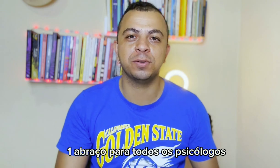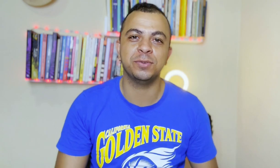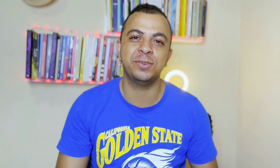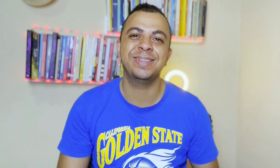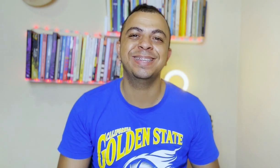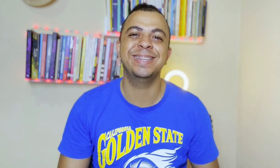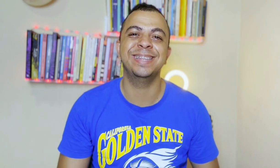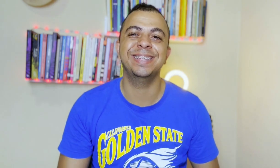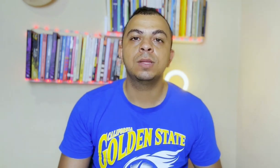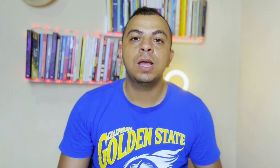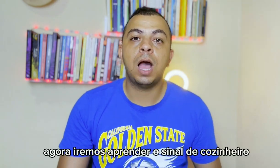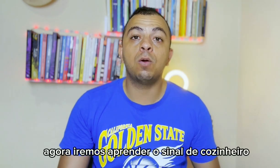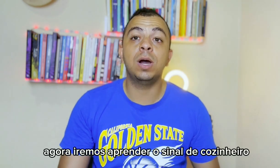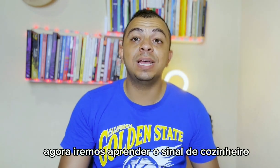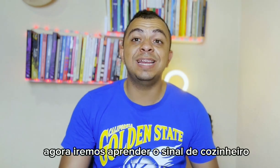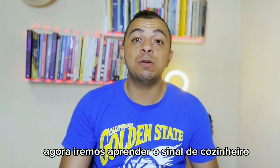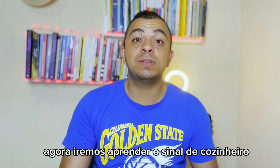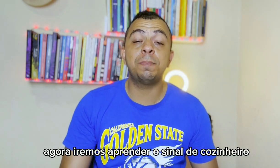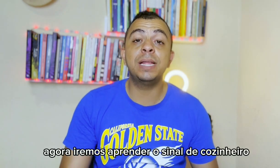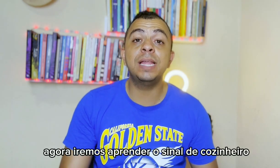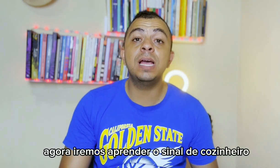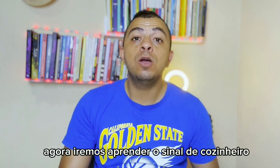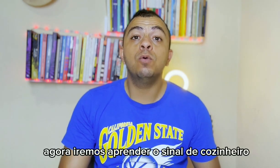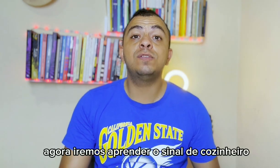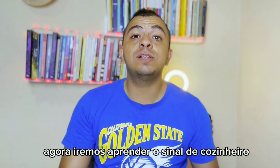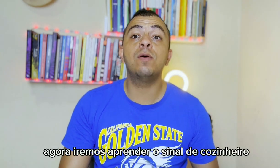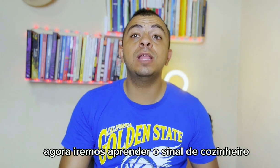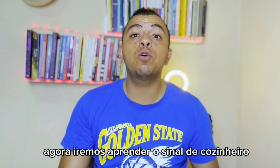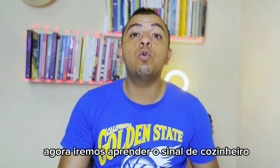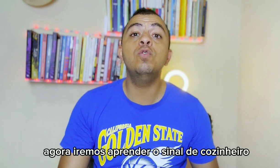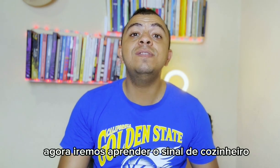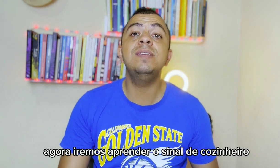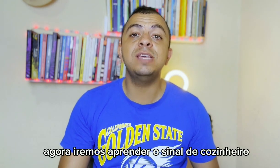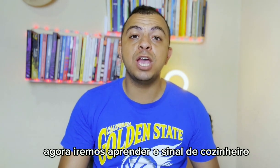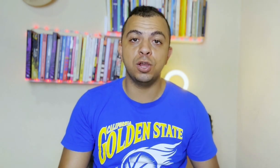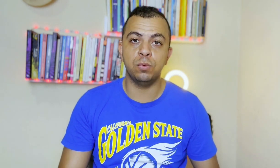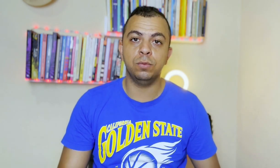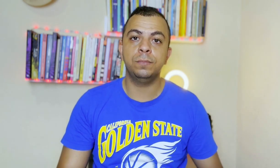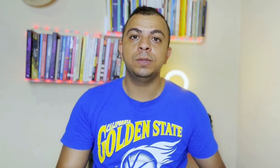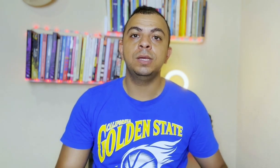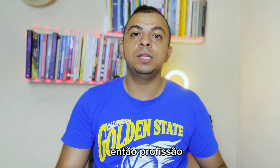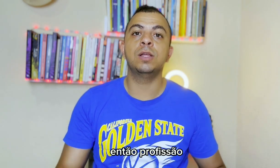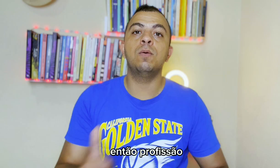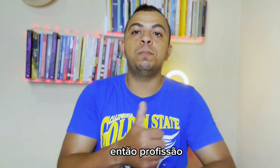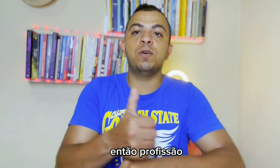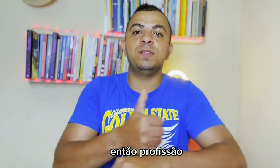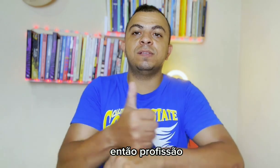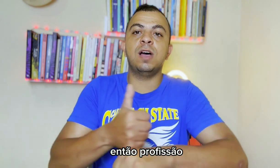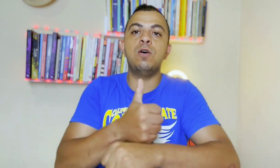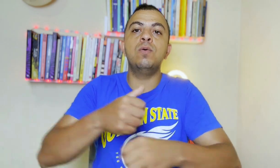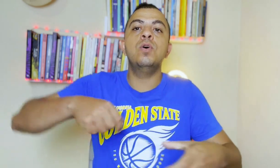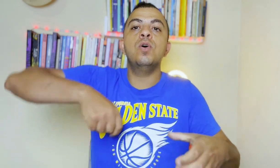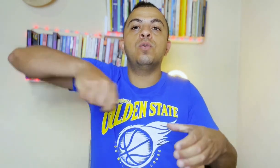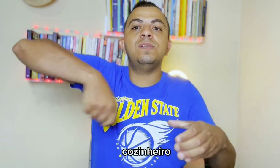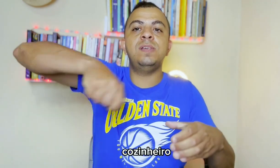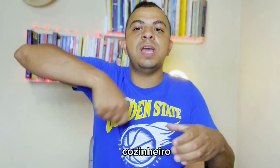psicólogos. Agora iremos aprender o sinal de cozinheiro. Então, profissão,